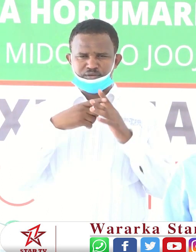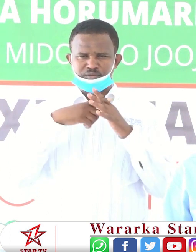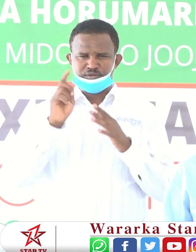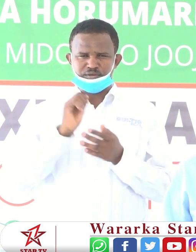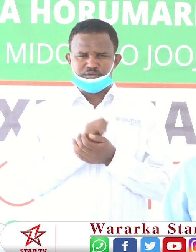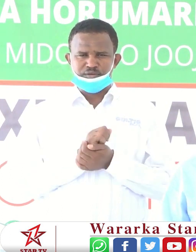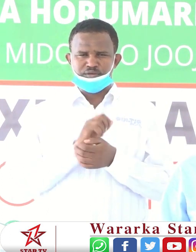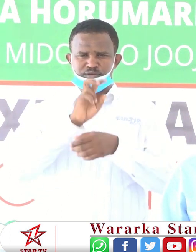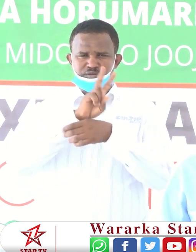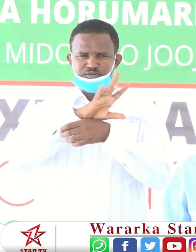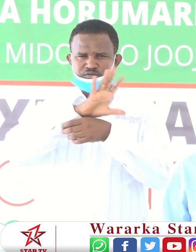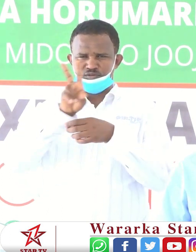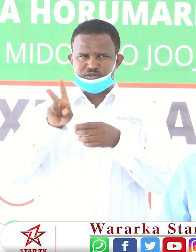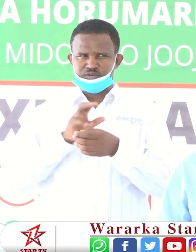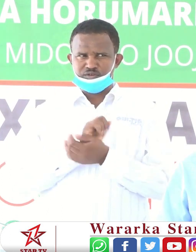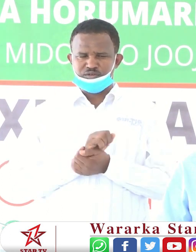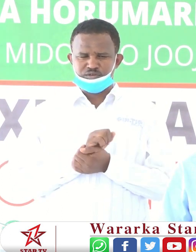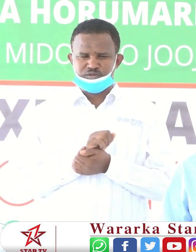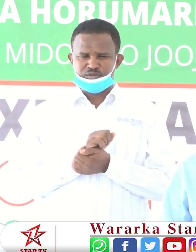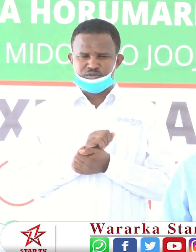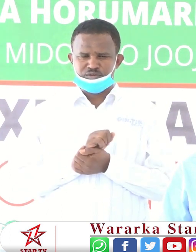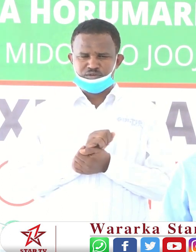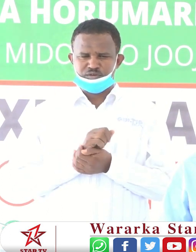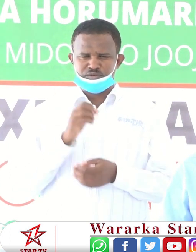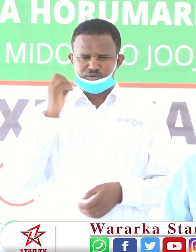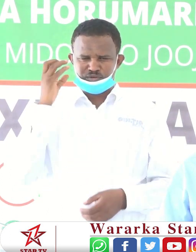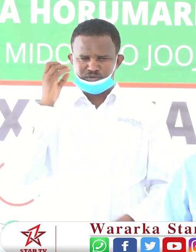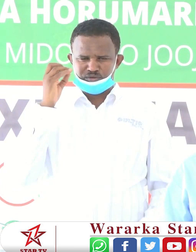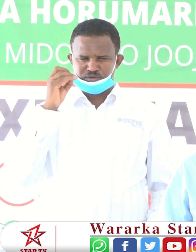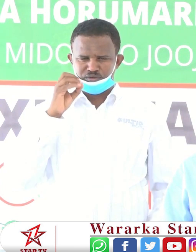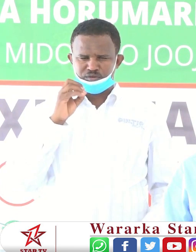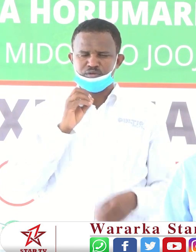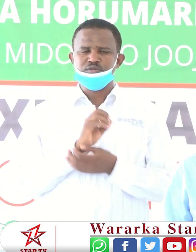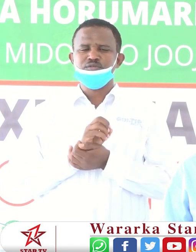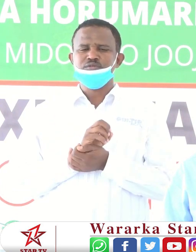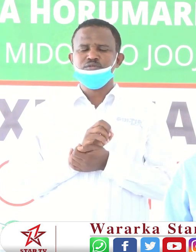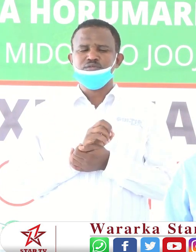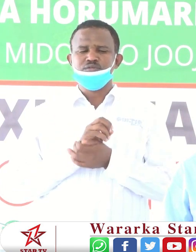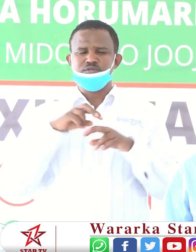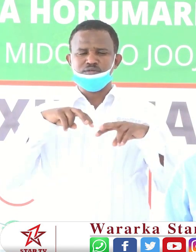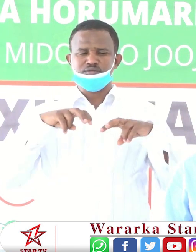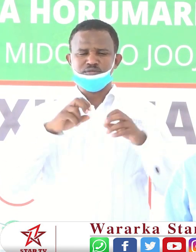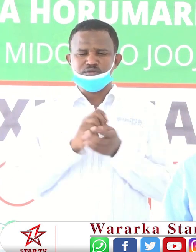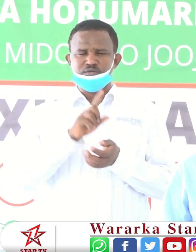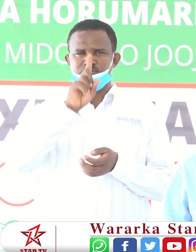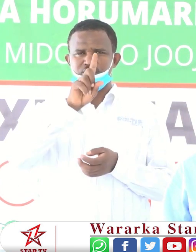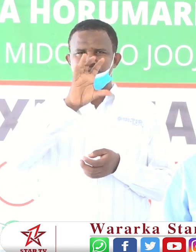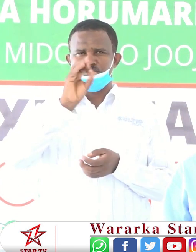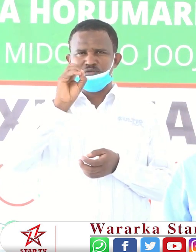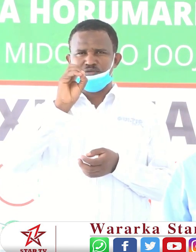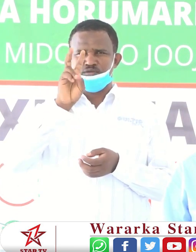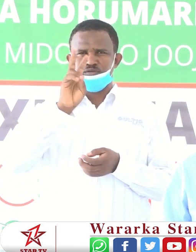افريا لباطن كي ساعدو دي اوغودن بيسي وحا عذر كان لغا باري بقول ايا اللبا بقول ايا اللبا